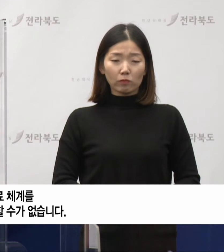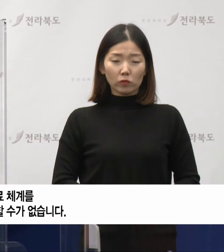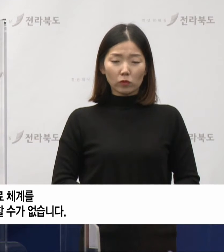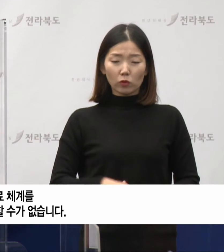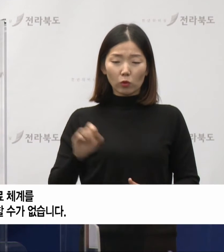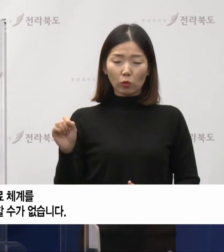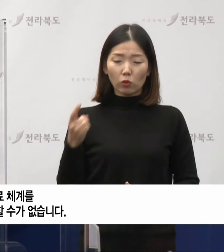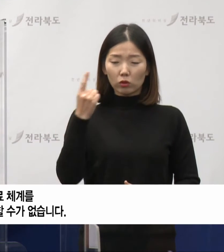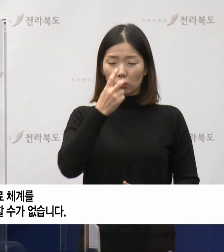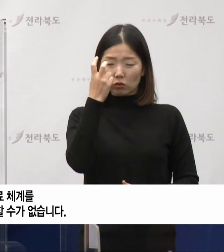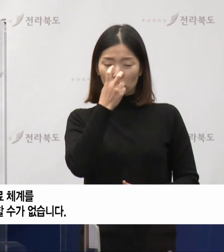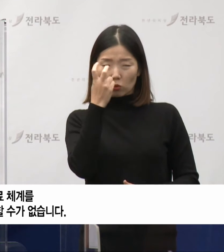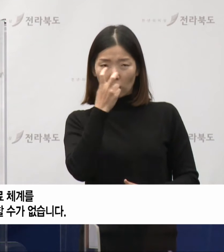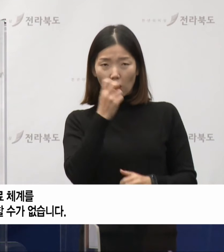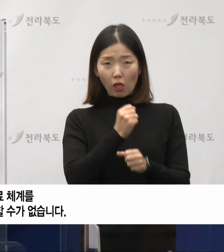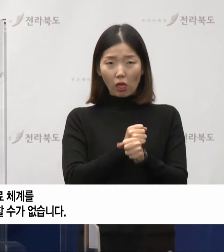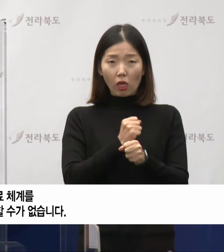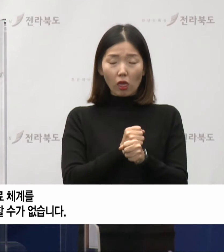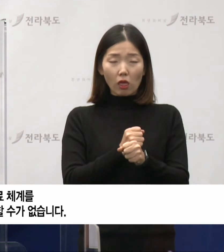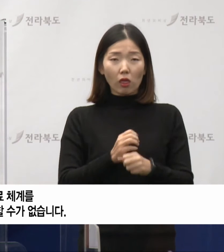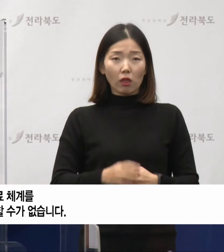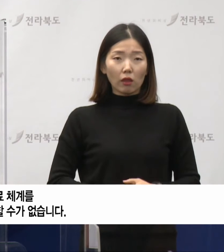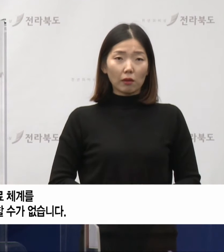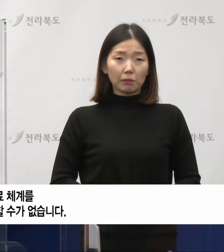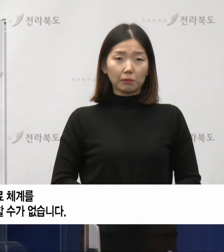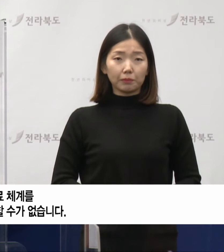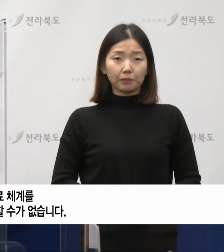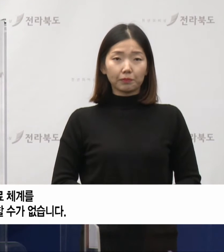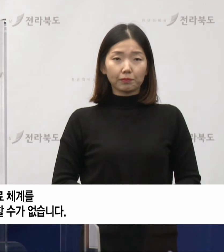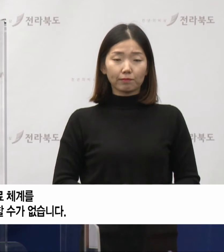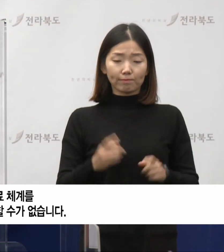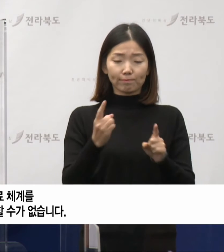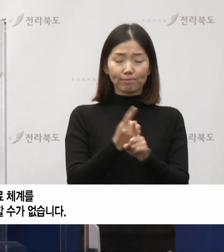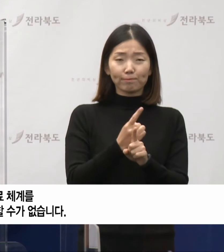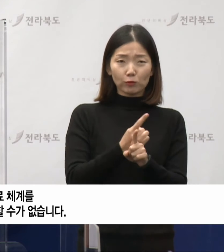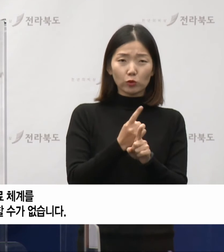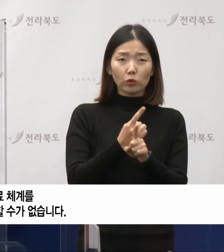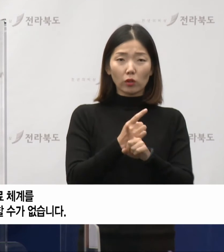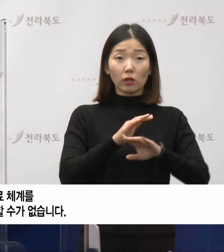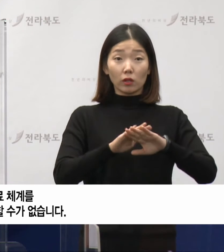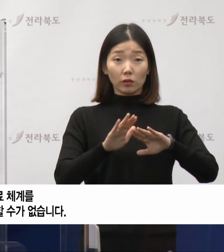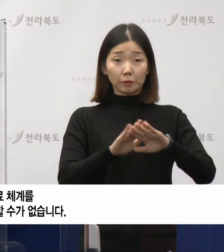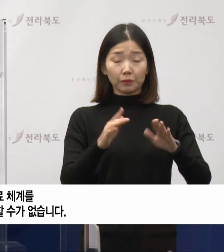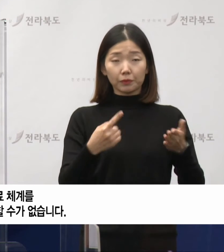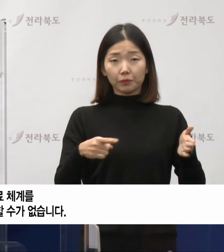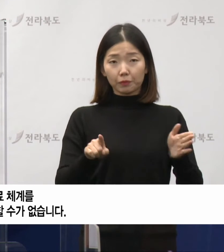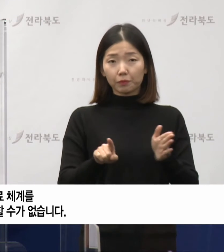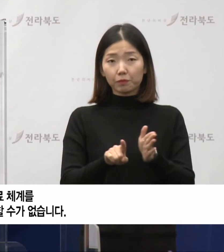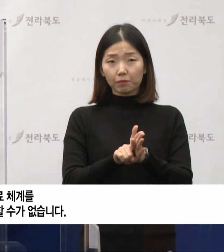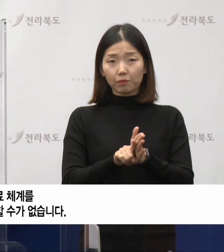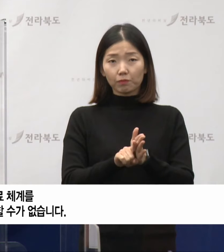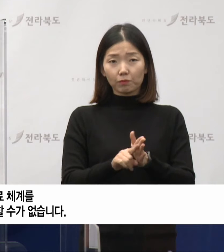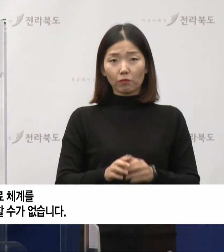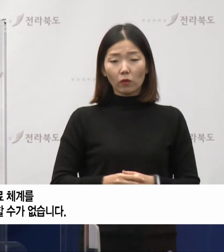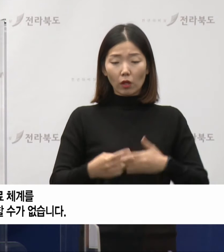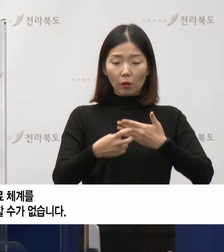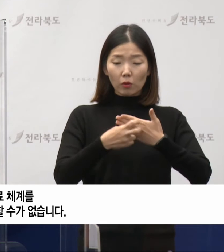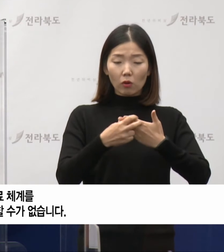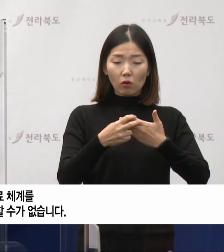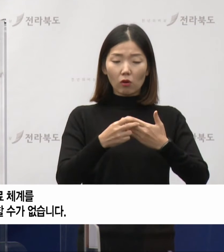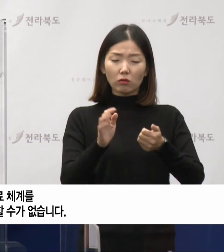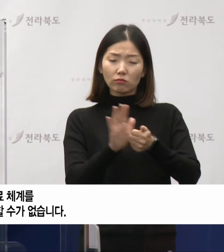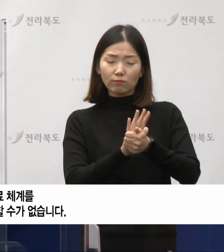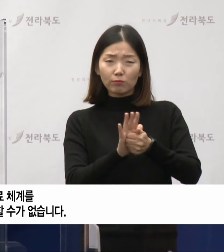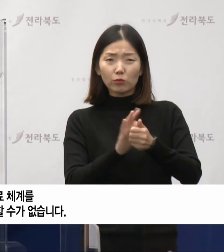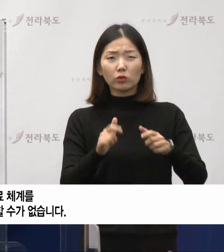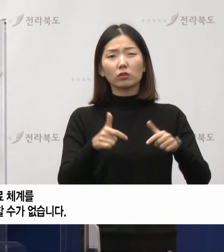역학조사 역량을 강화시키고 치료에 대응하기 위한 의료 체계를